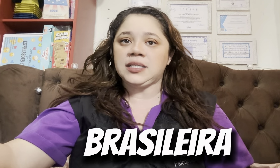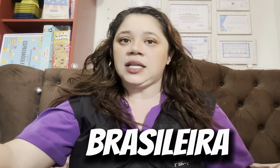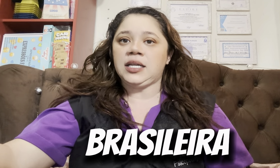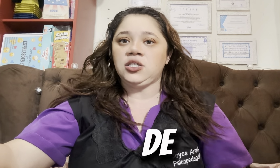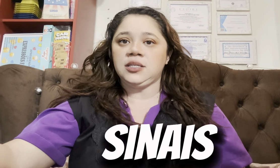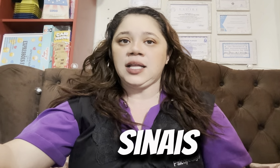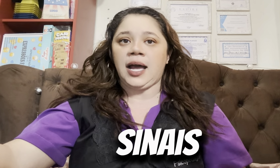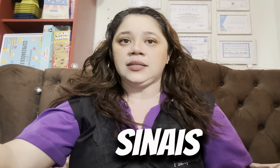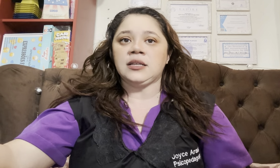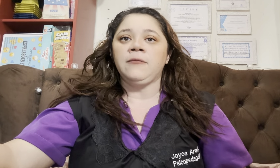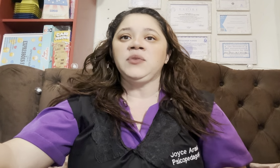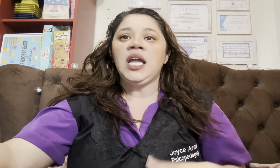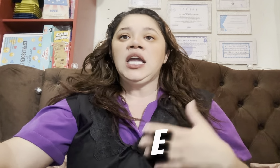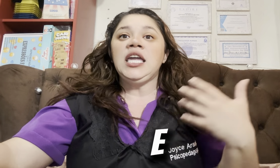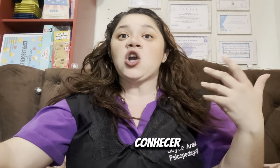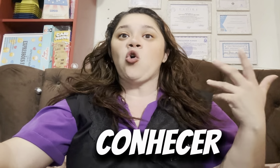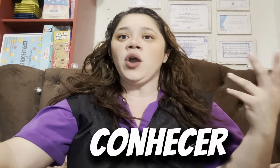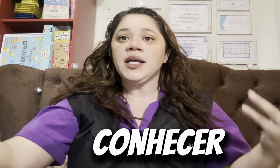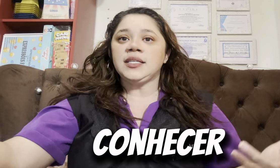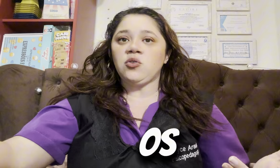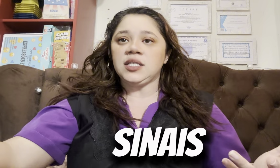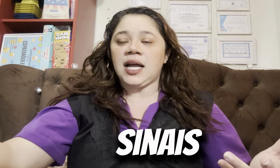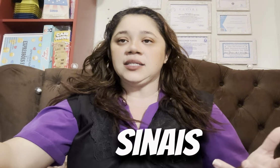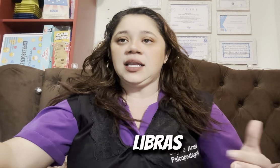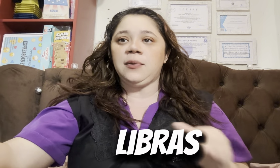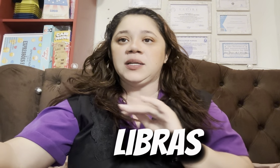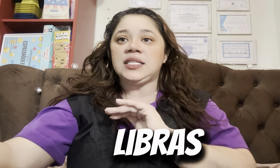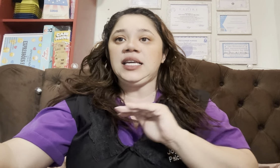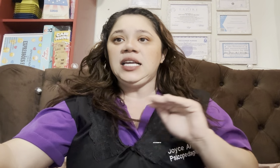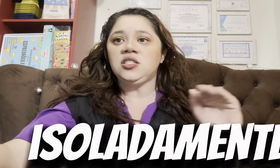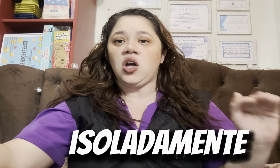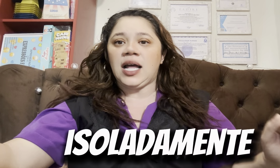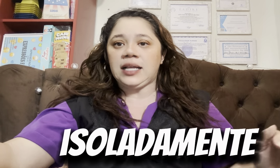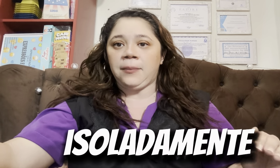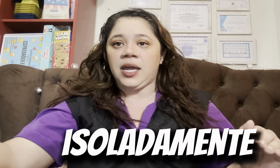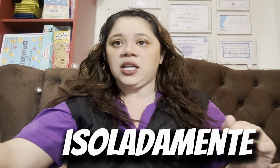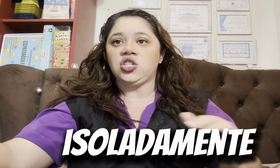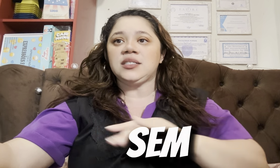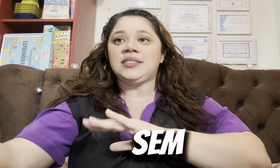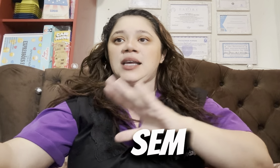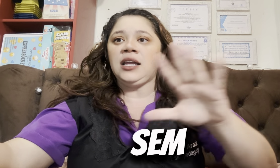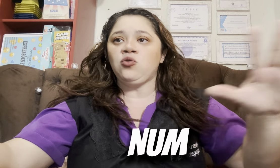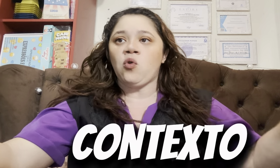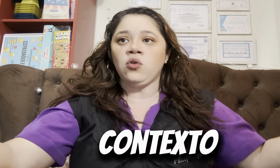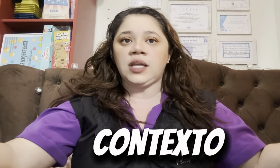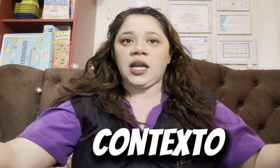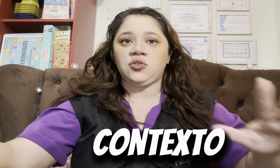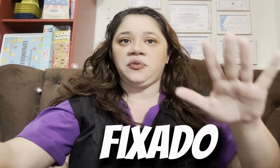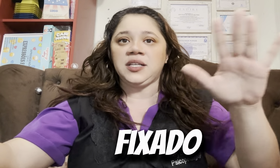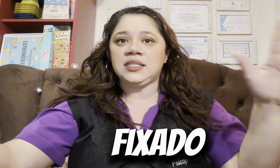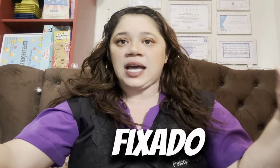brasileira de sinais. E conhecer os sinais em Libras isoladamente, sem um contexto